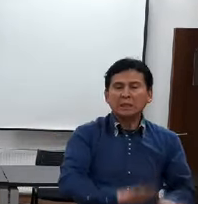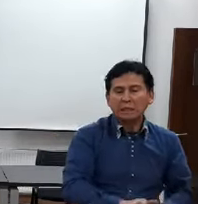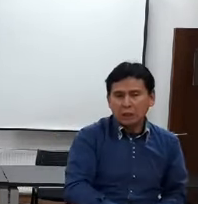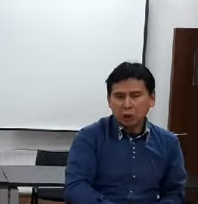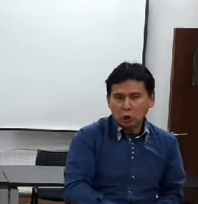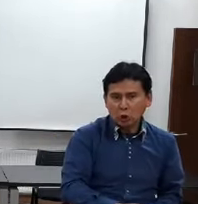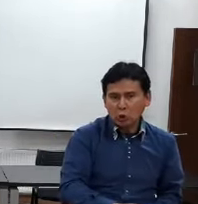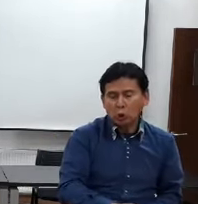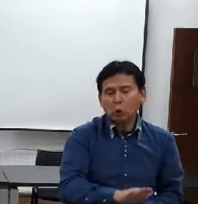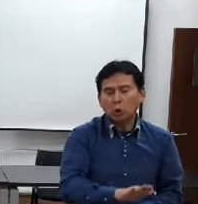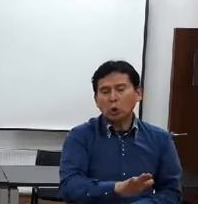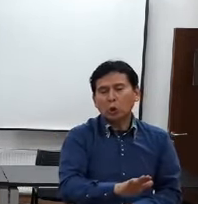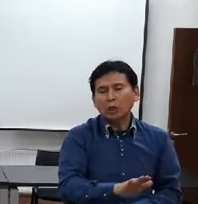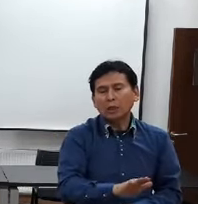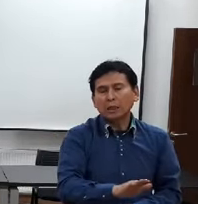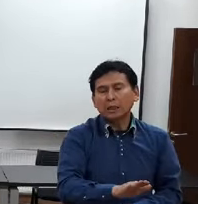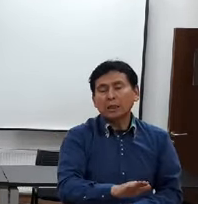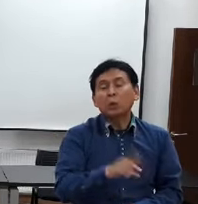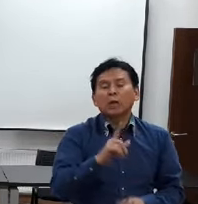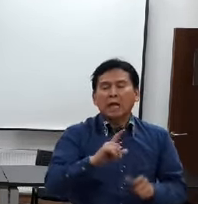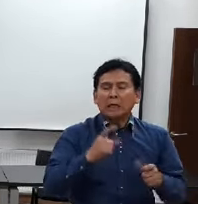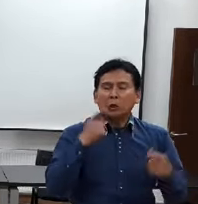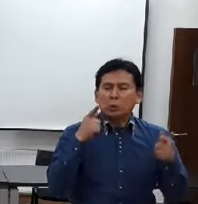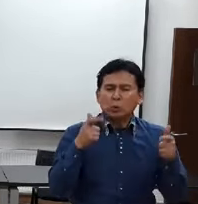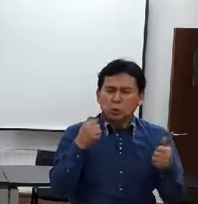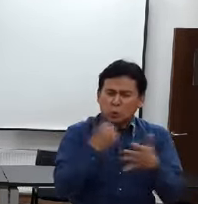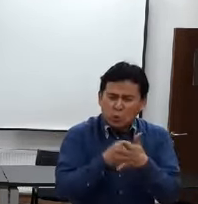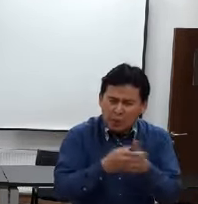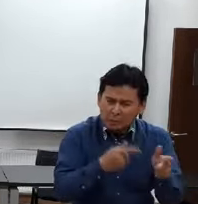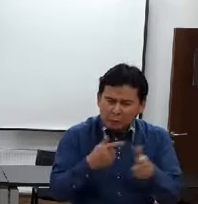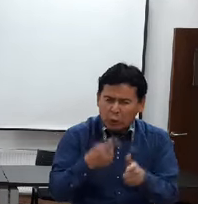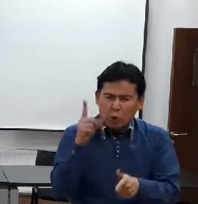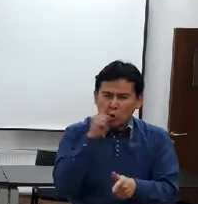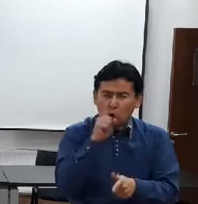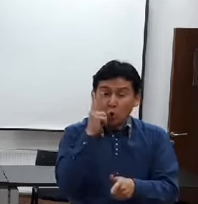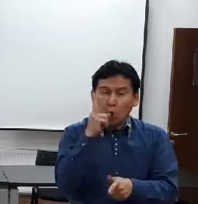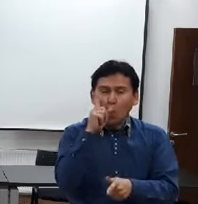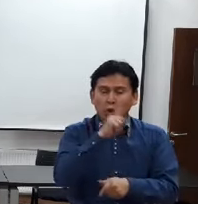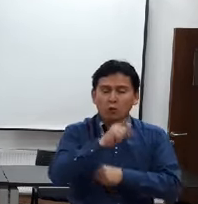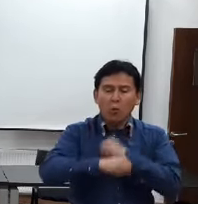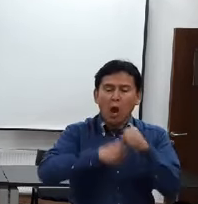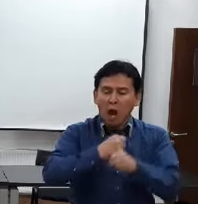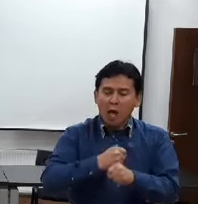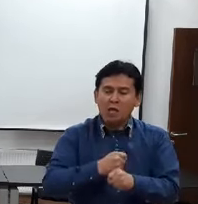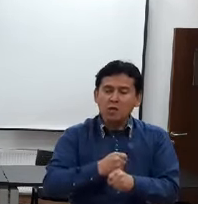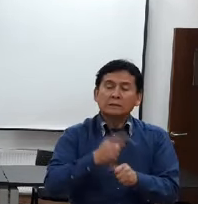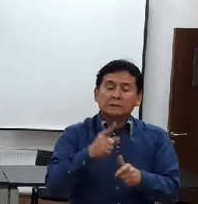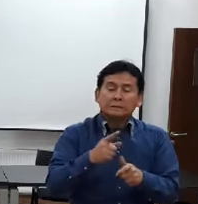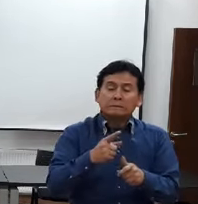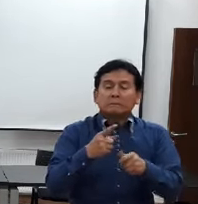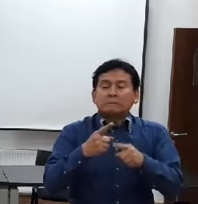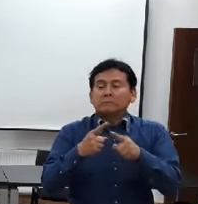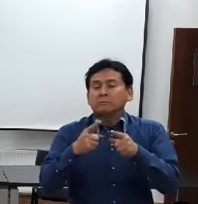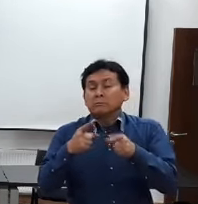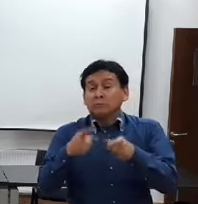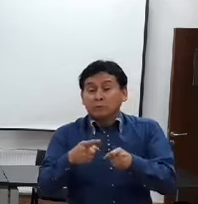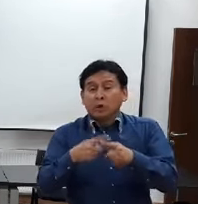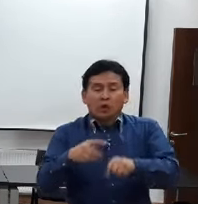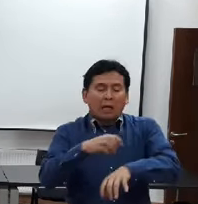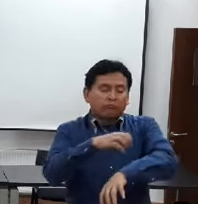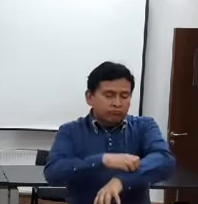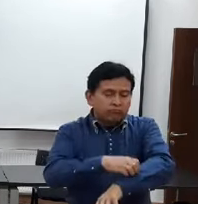edad, de una menor, una guerrera, una luchadora que durante los dos últimos años ha tenido que deambular por